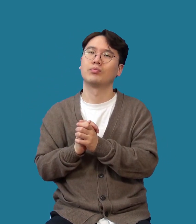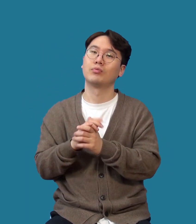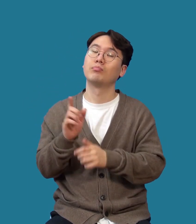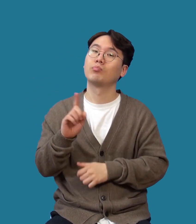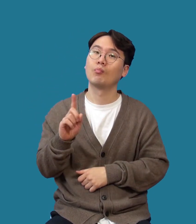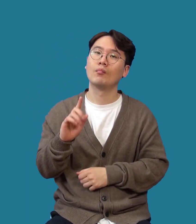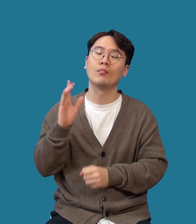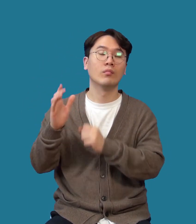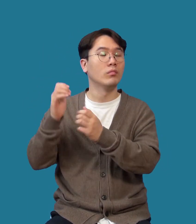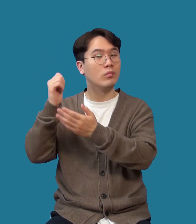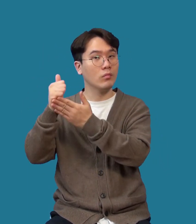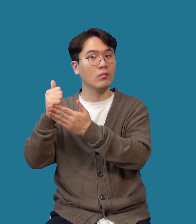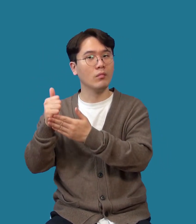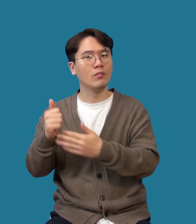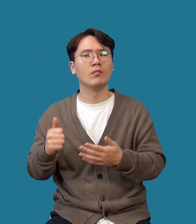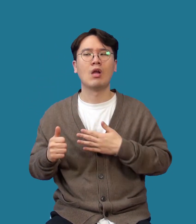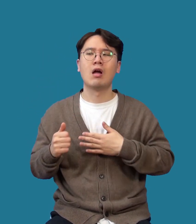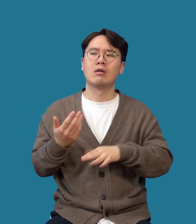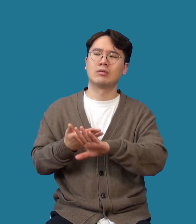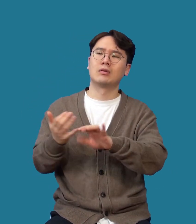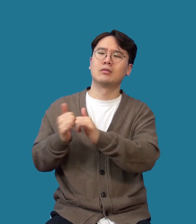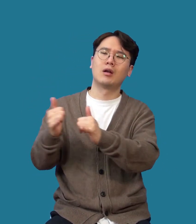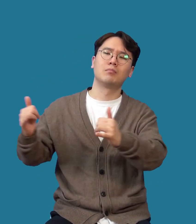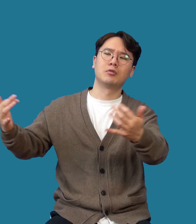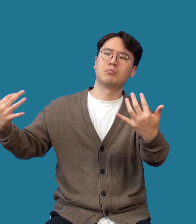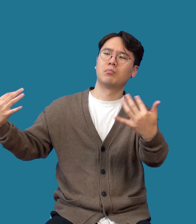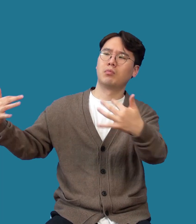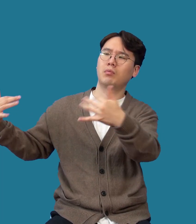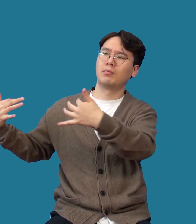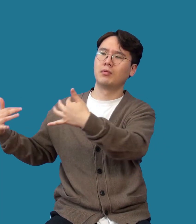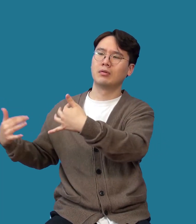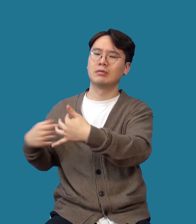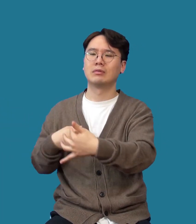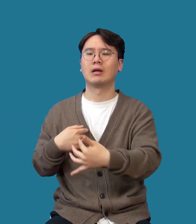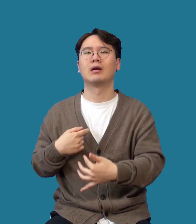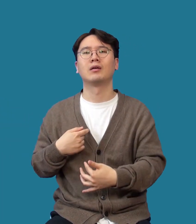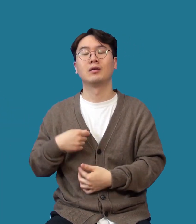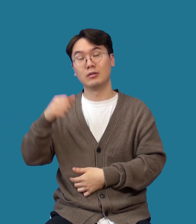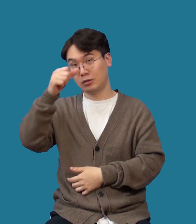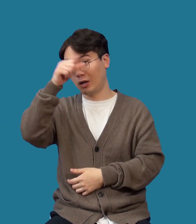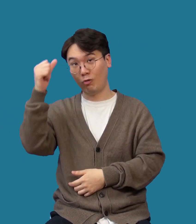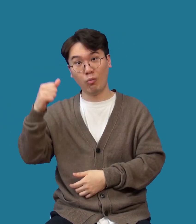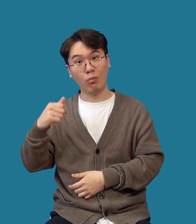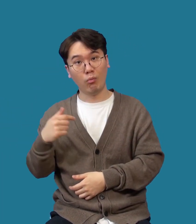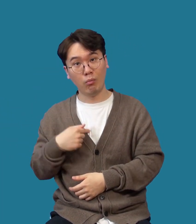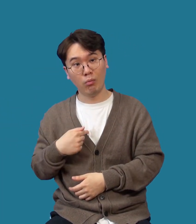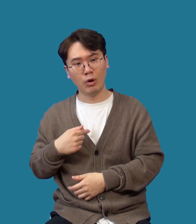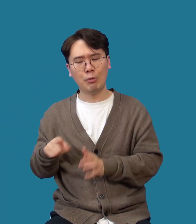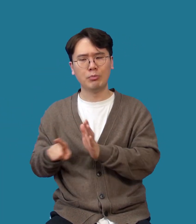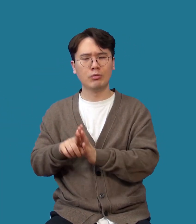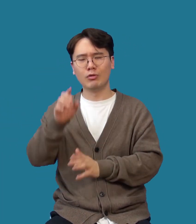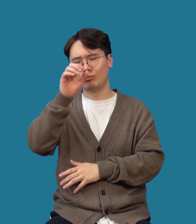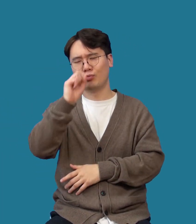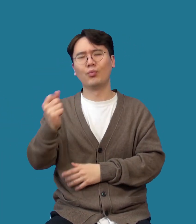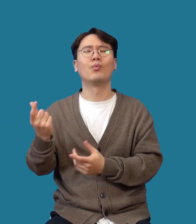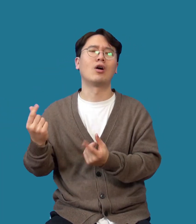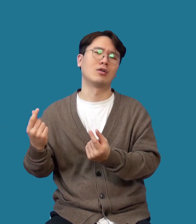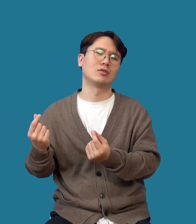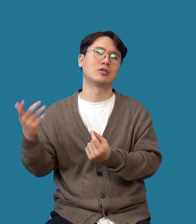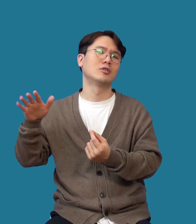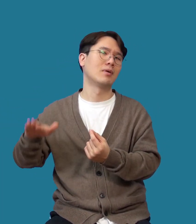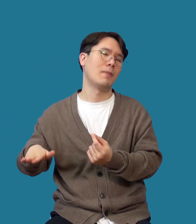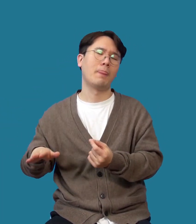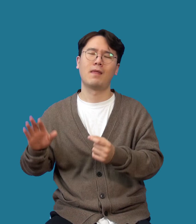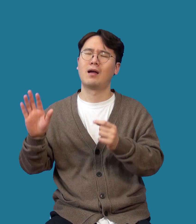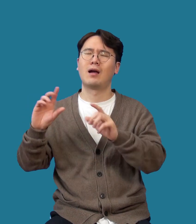저는 다른 사람들 보기에는 장로고 믿음도 좋은 것 같고 하지만은 아닙니다. 저는 속에